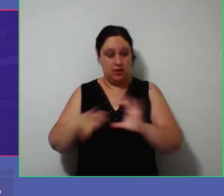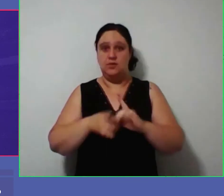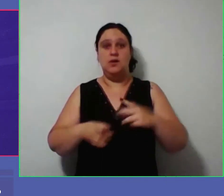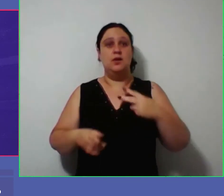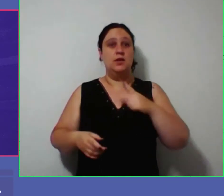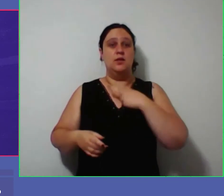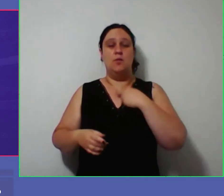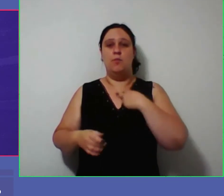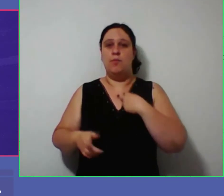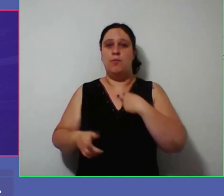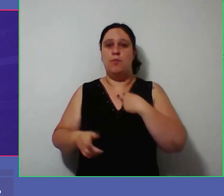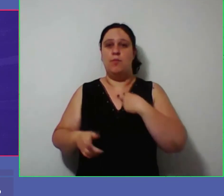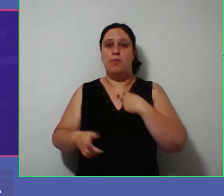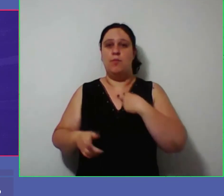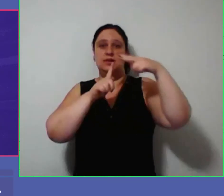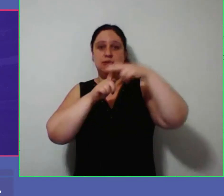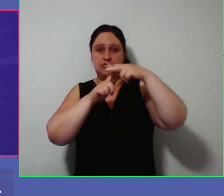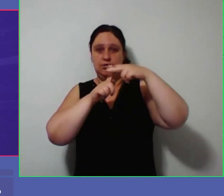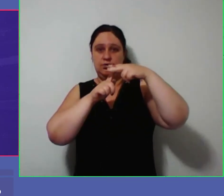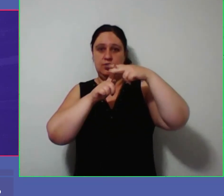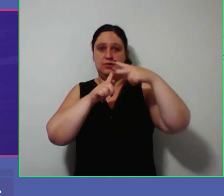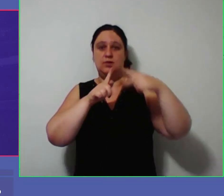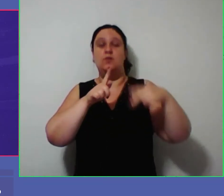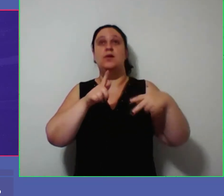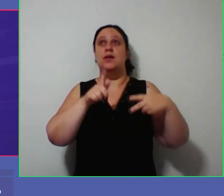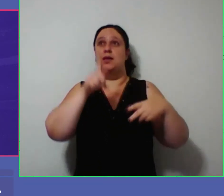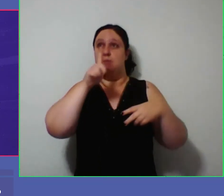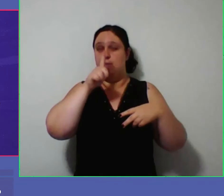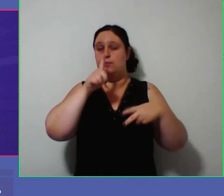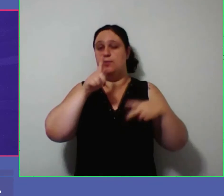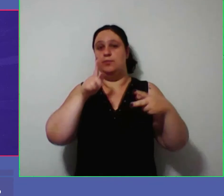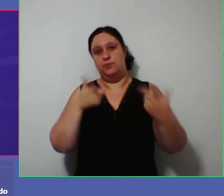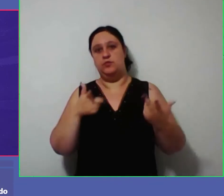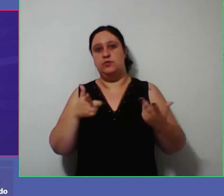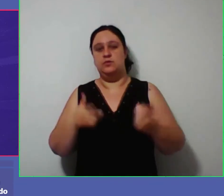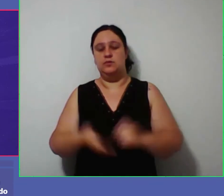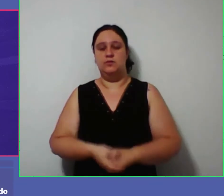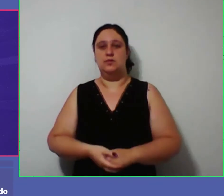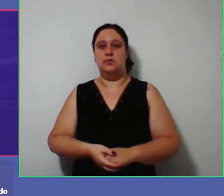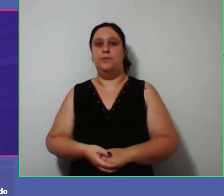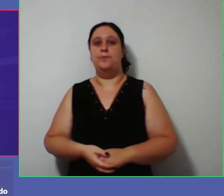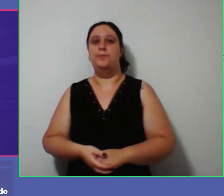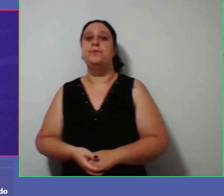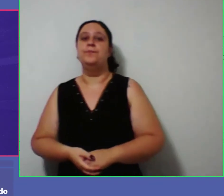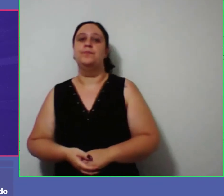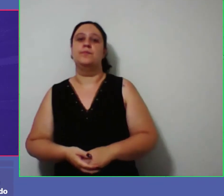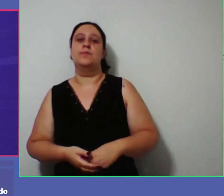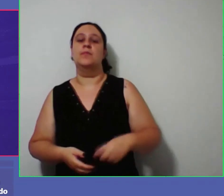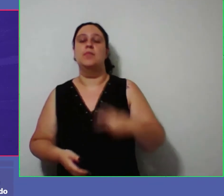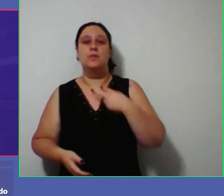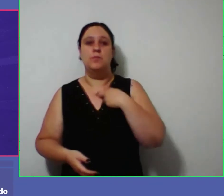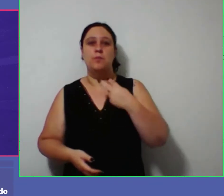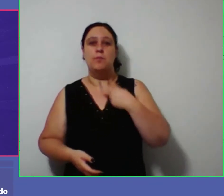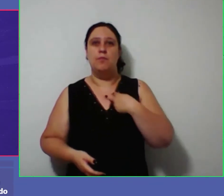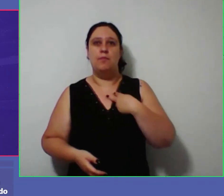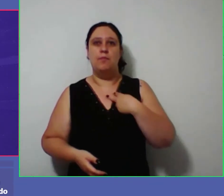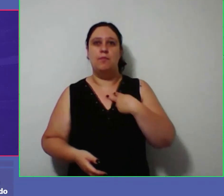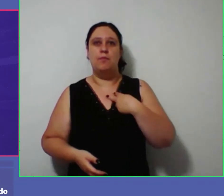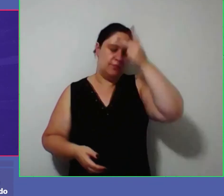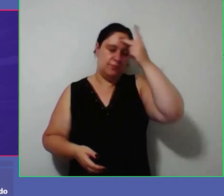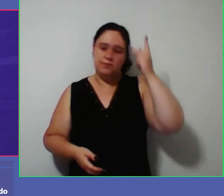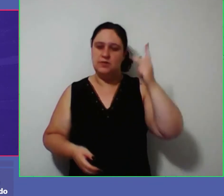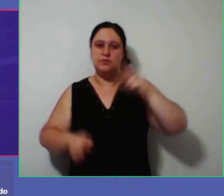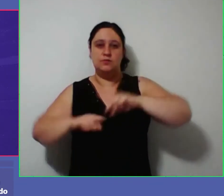nem incircuncisão, nem bárbaro, cita, escravo ou livre.